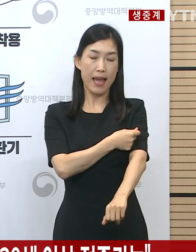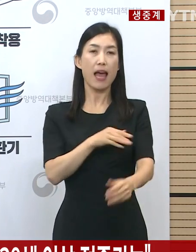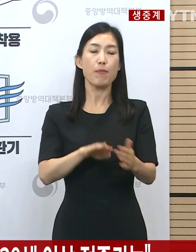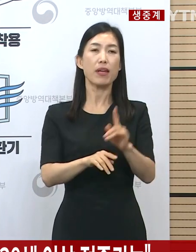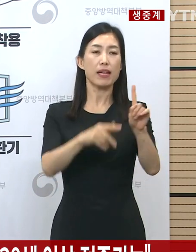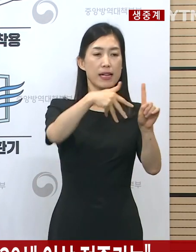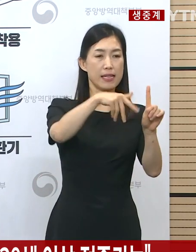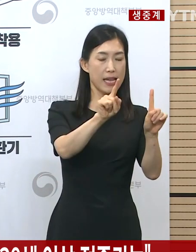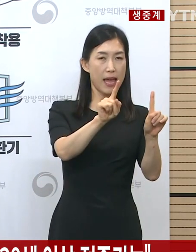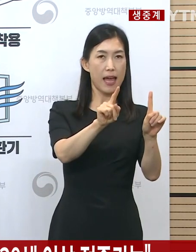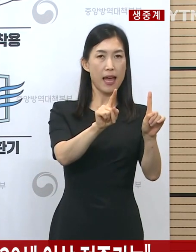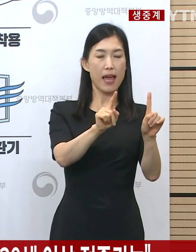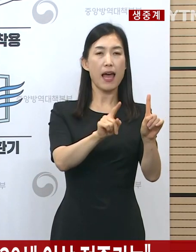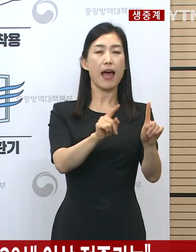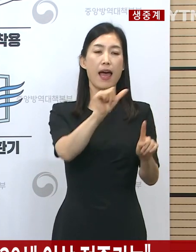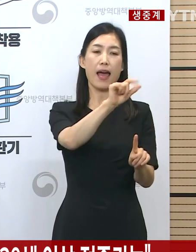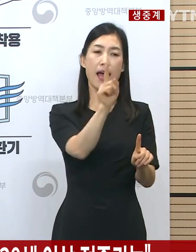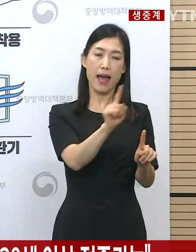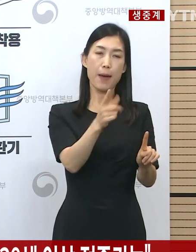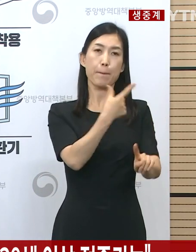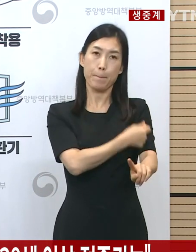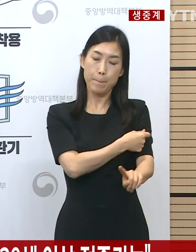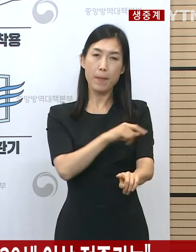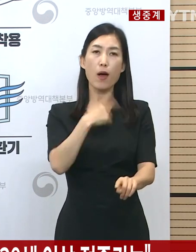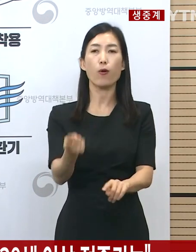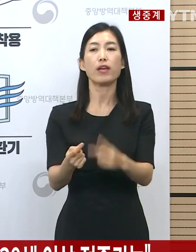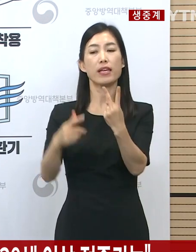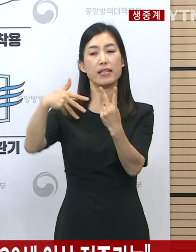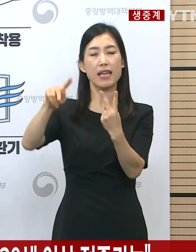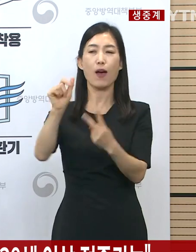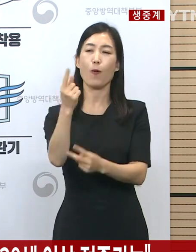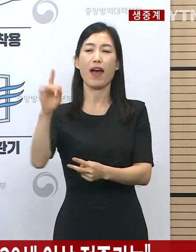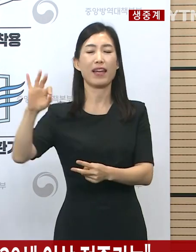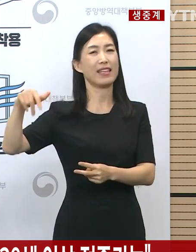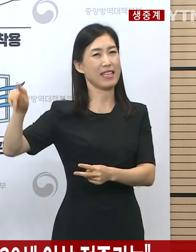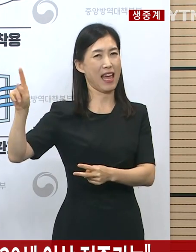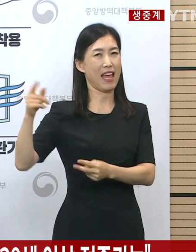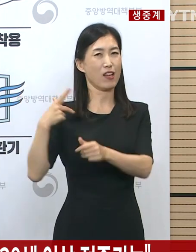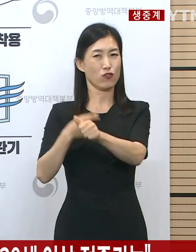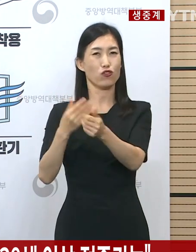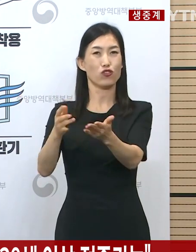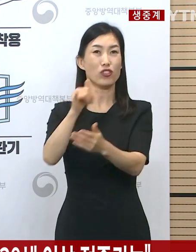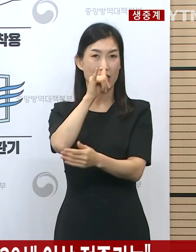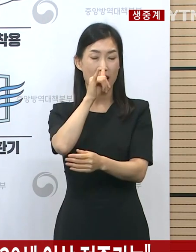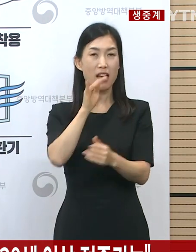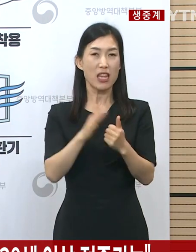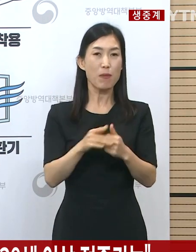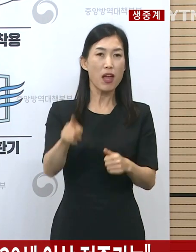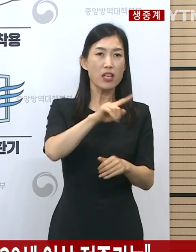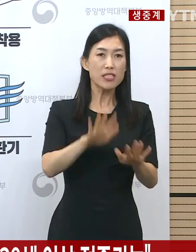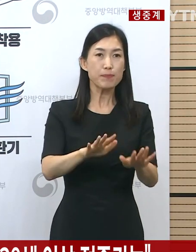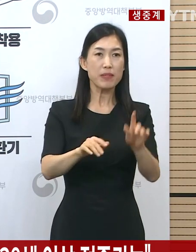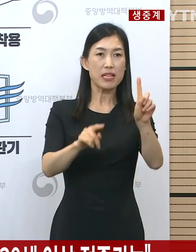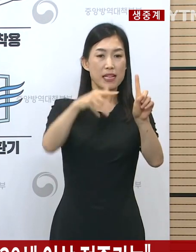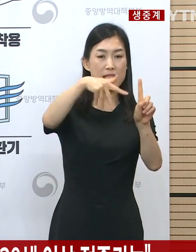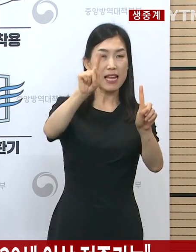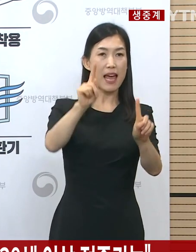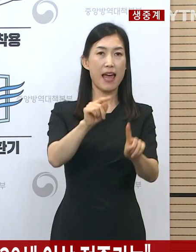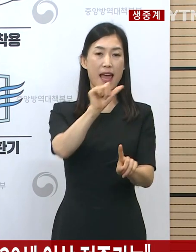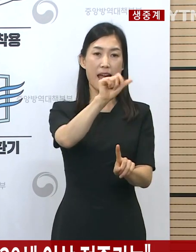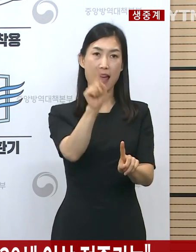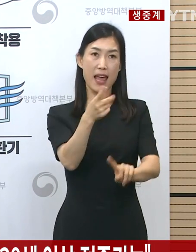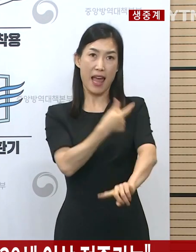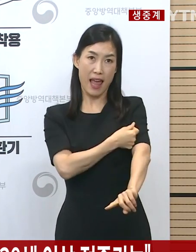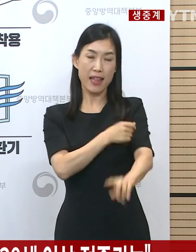백신을 접종하고 있어 희망자가 50세 미만인 경우에는 화이자 백신으로 2차 접종을 받게 되며